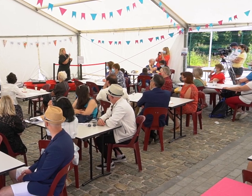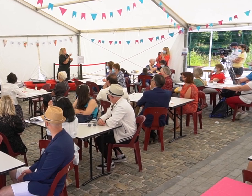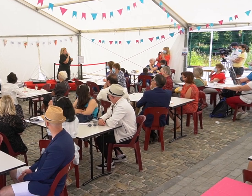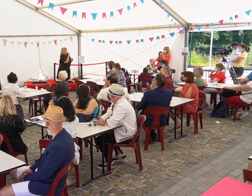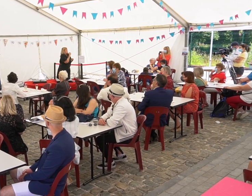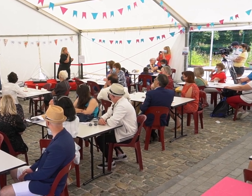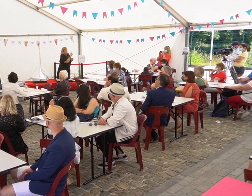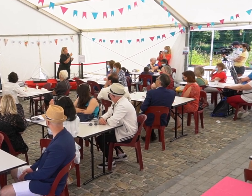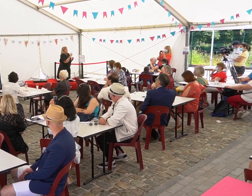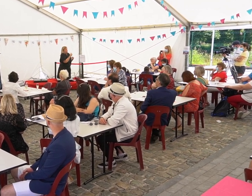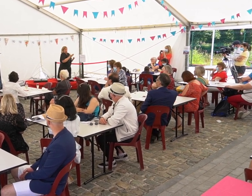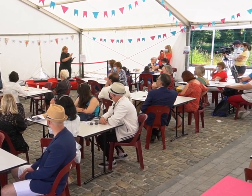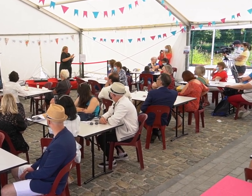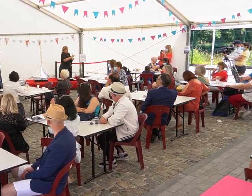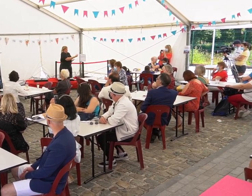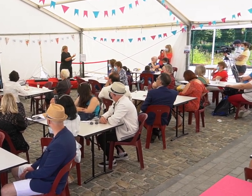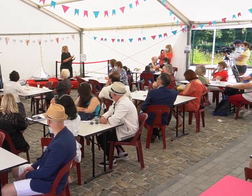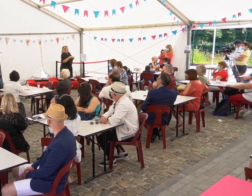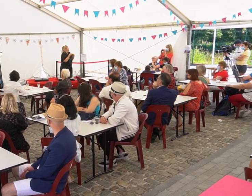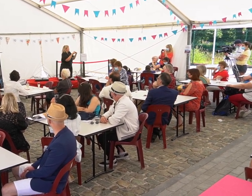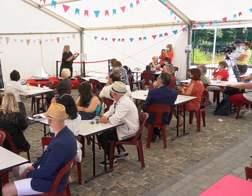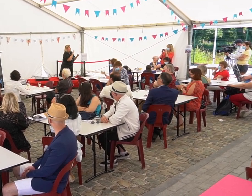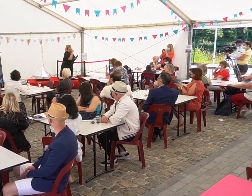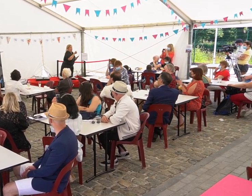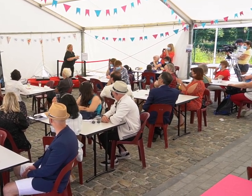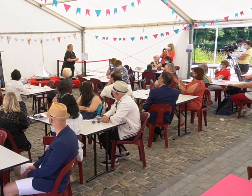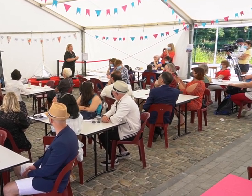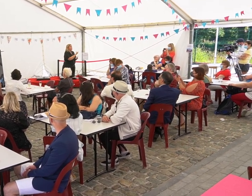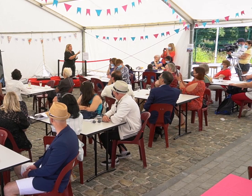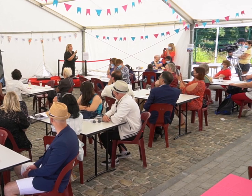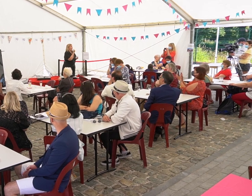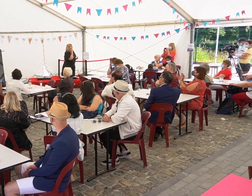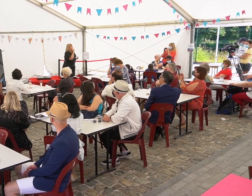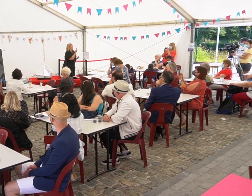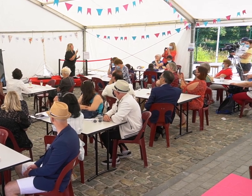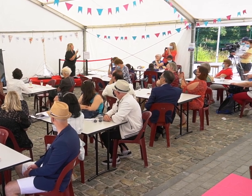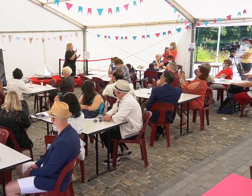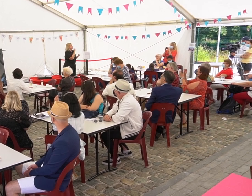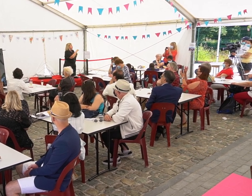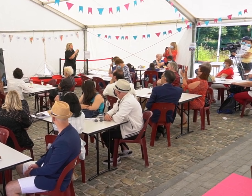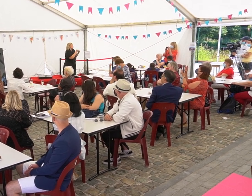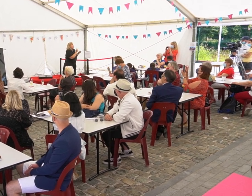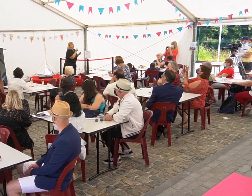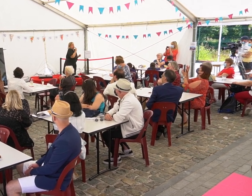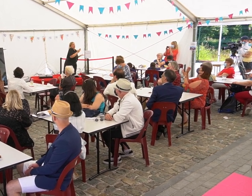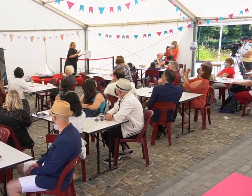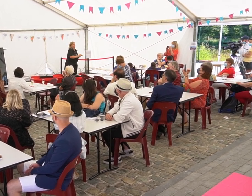Mais finalement, les enfants auront bien d'autres occasions de s'apercevoir que voilà, le monde est moins joli que prévu. Mais,